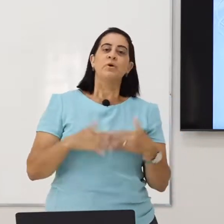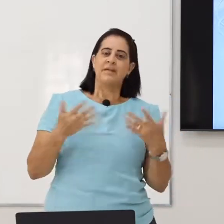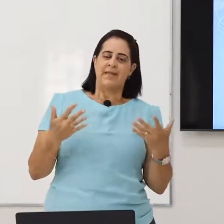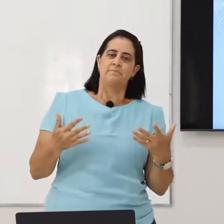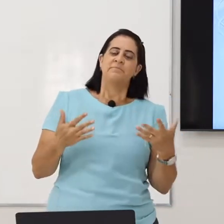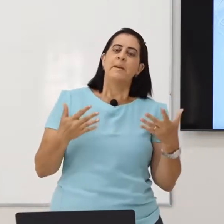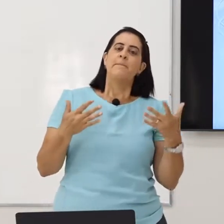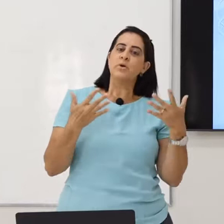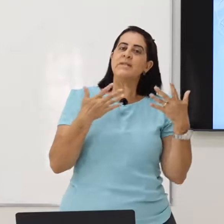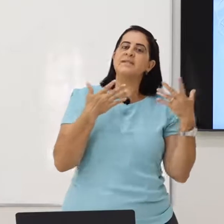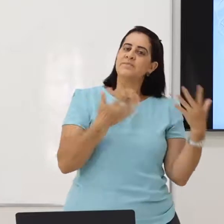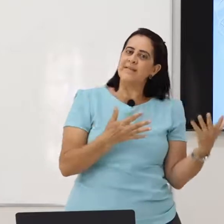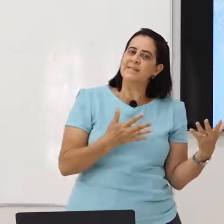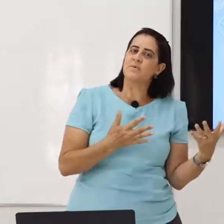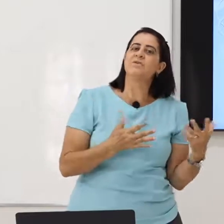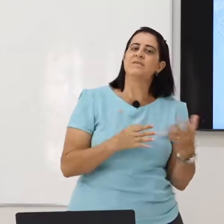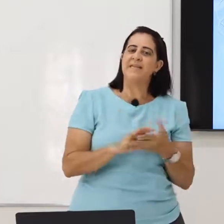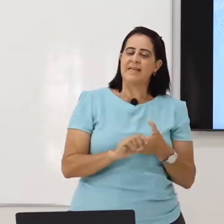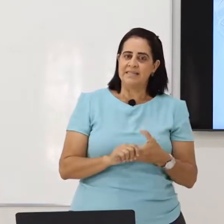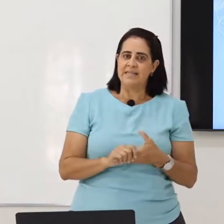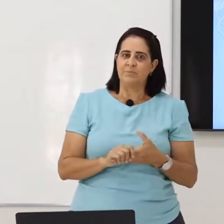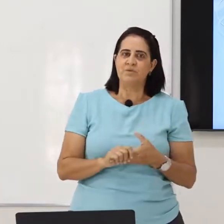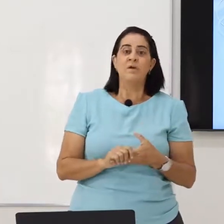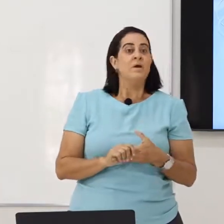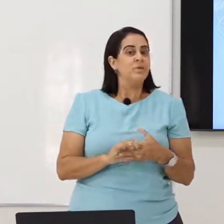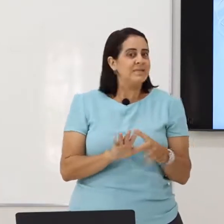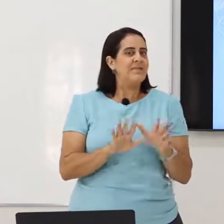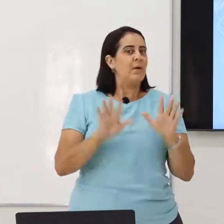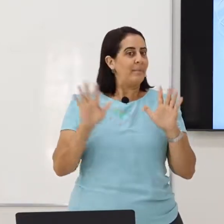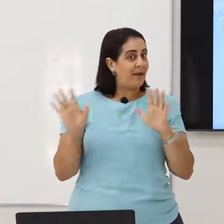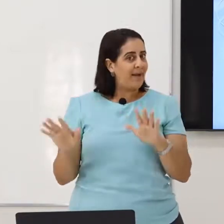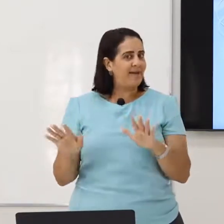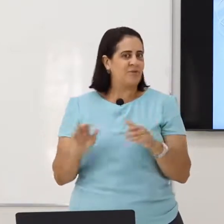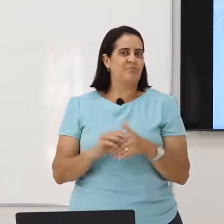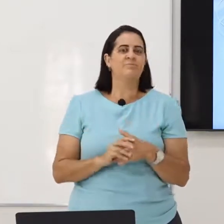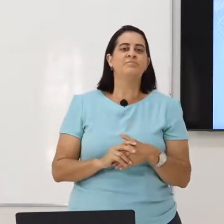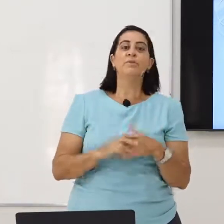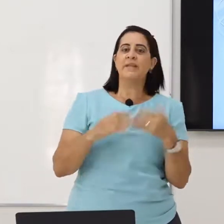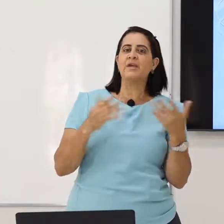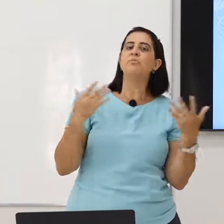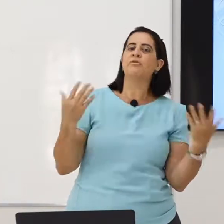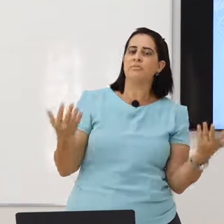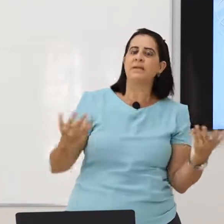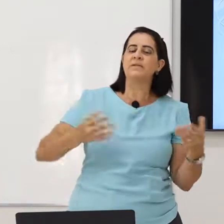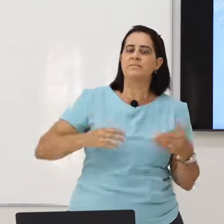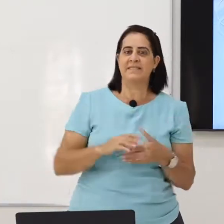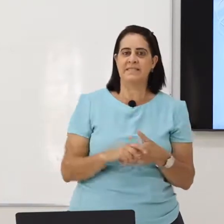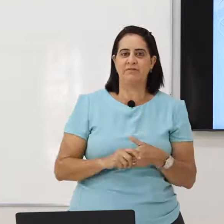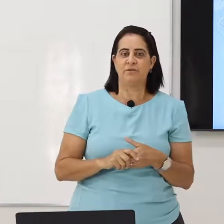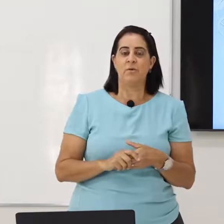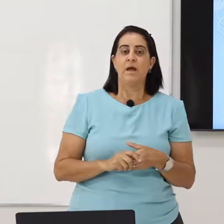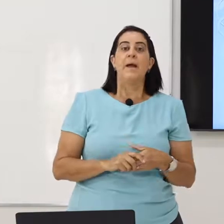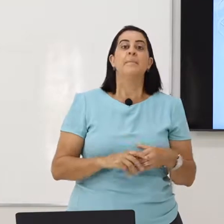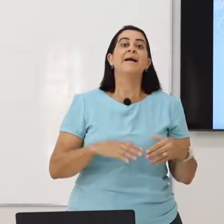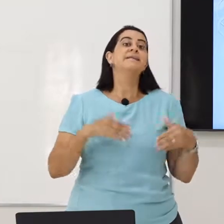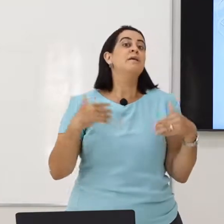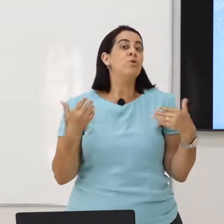quê? Muitas vezes, quando sinalizamos, o sinal é parado. Não tem um movimento específico, mas em